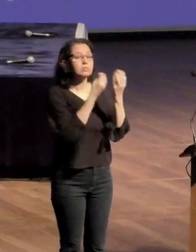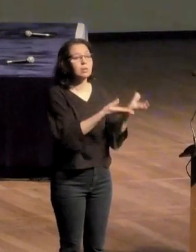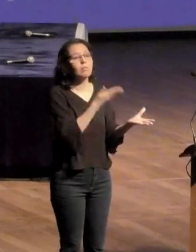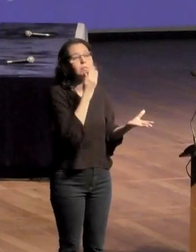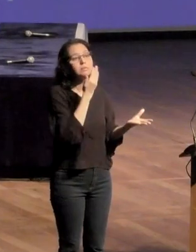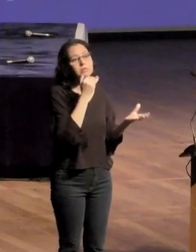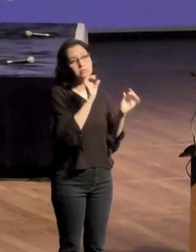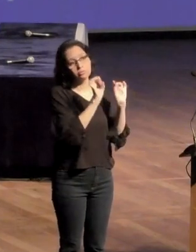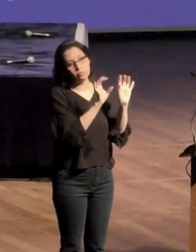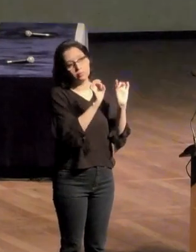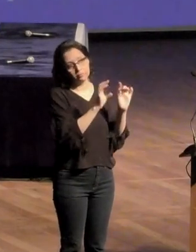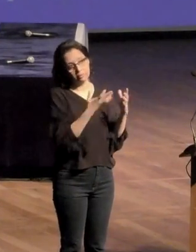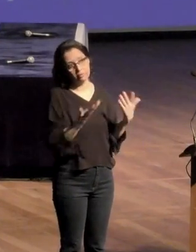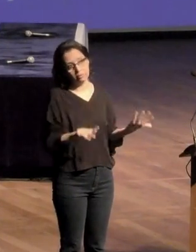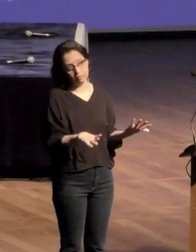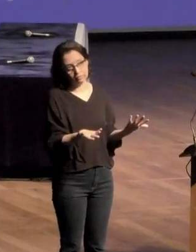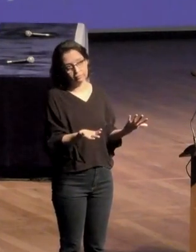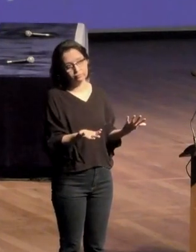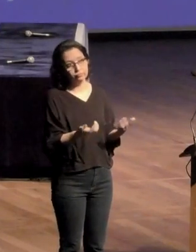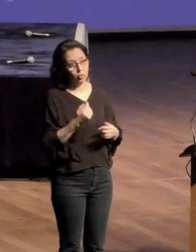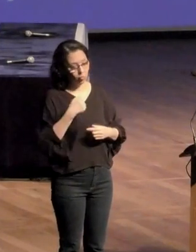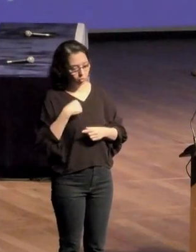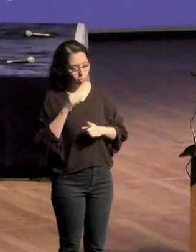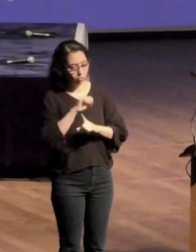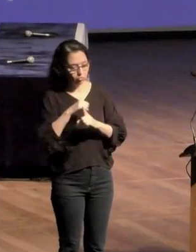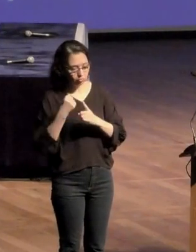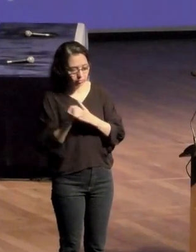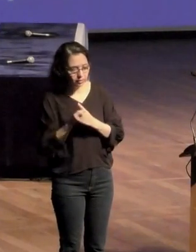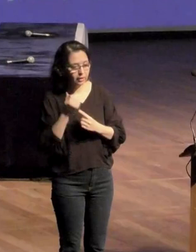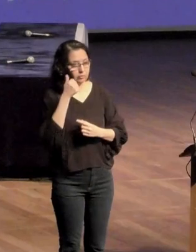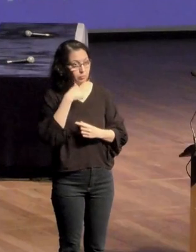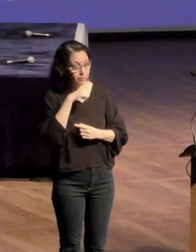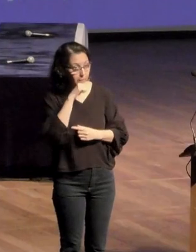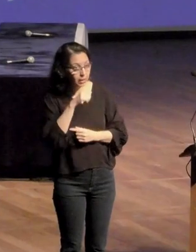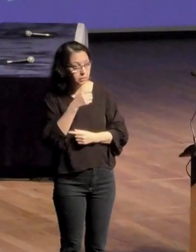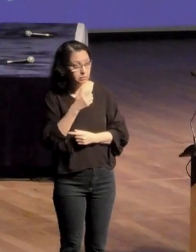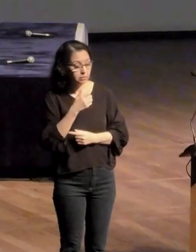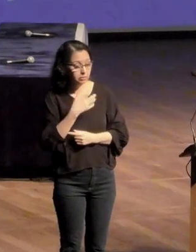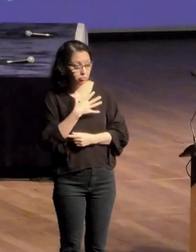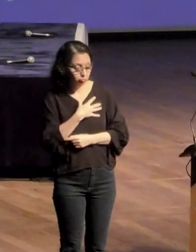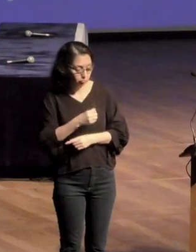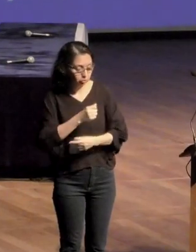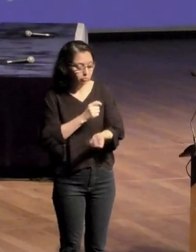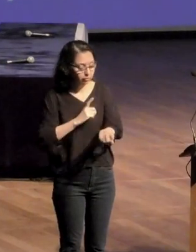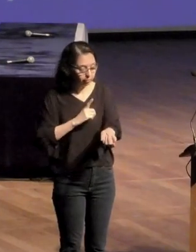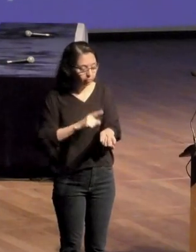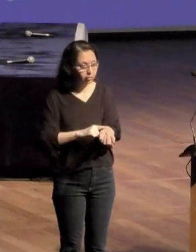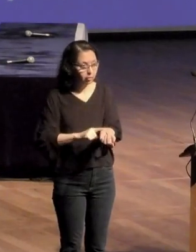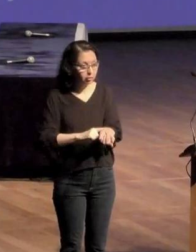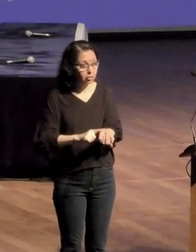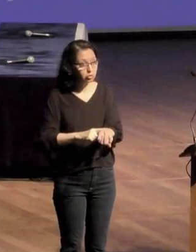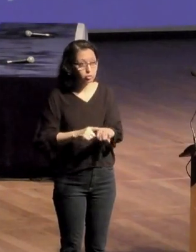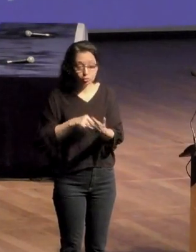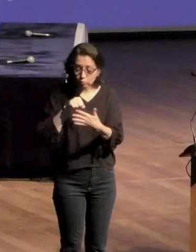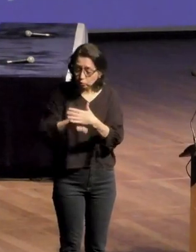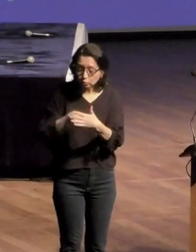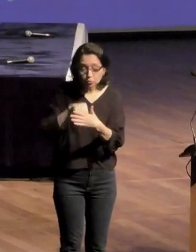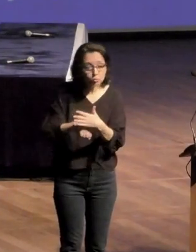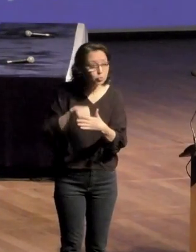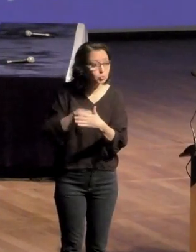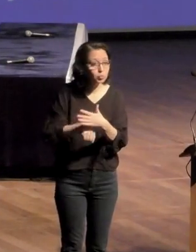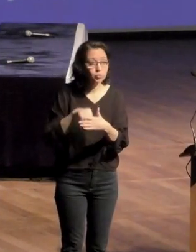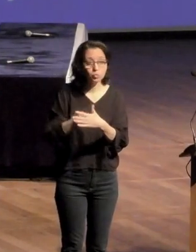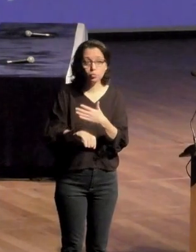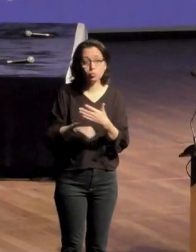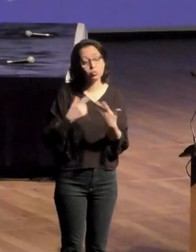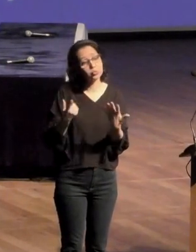assim eu como sociedade civil eu como mãe de alérgico como pessoa que batalha por isso faça um apelo assim para que